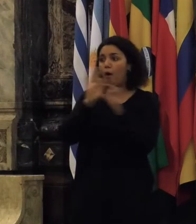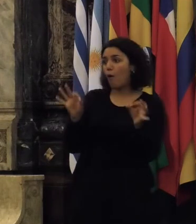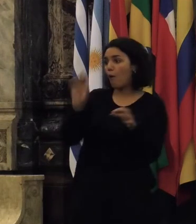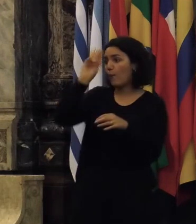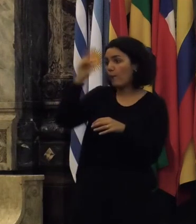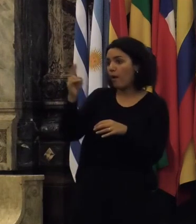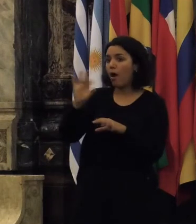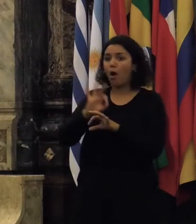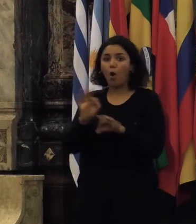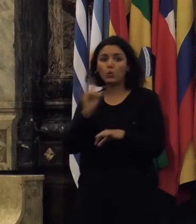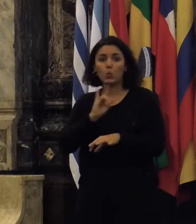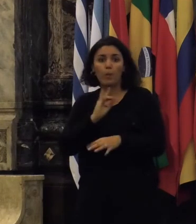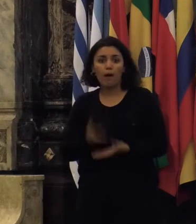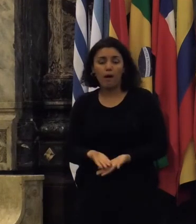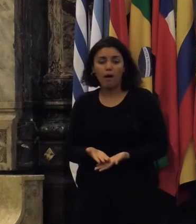o Tucumán,